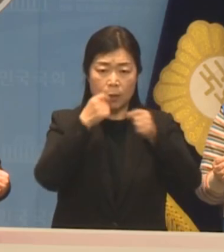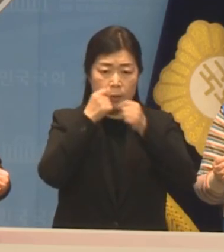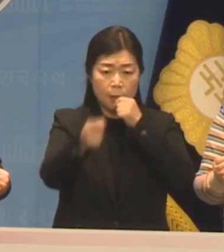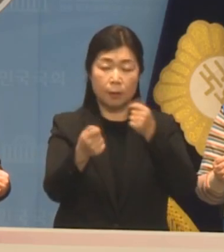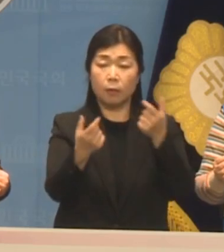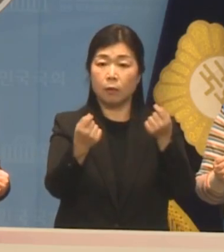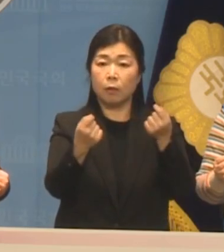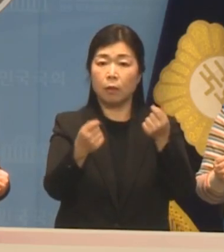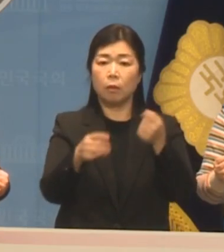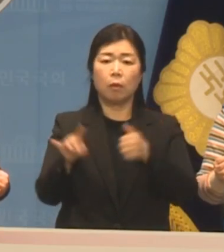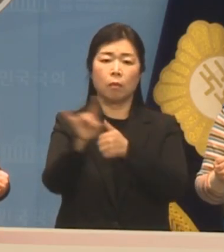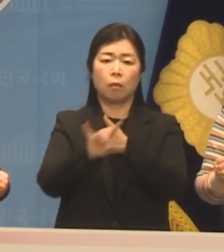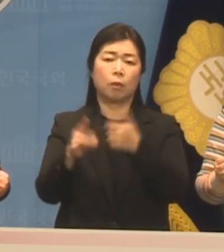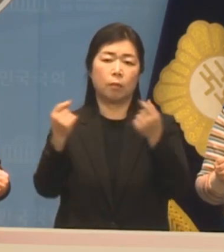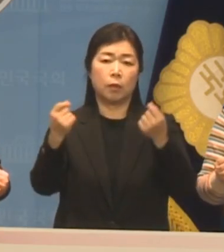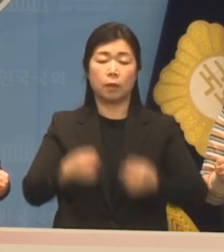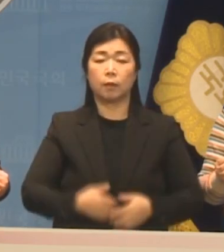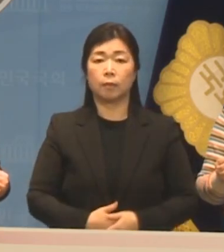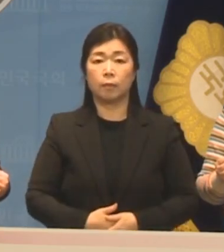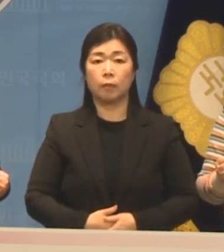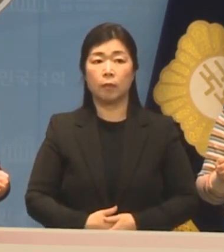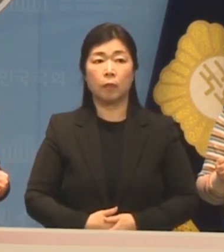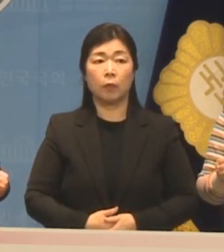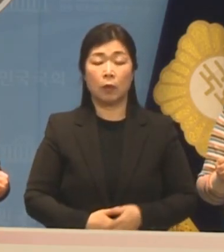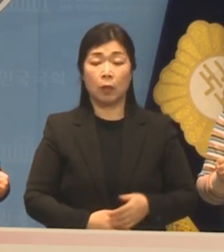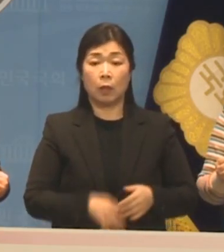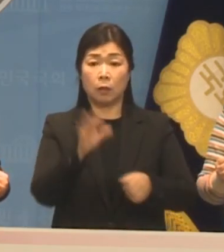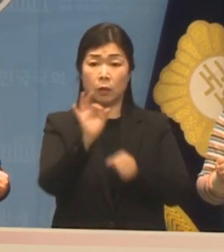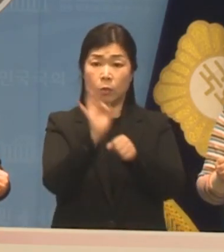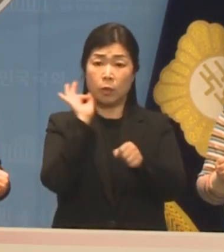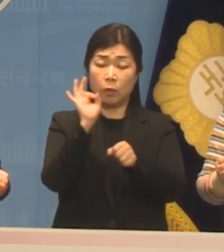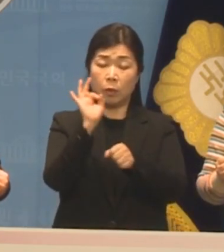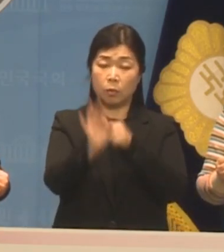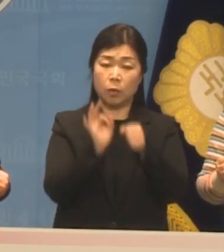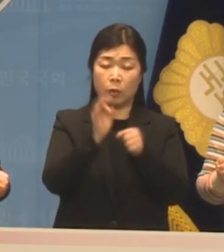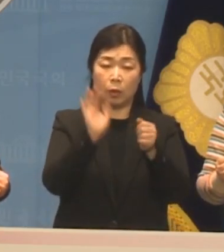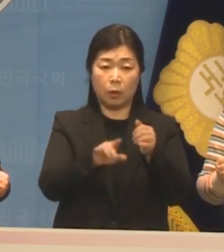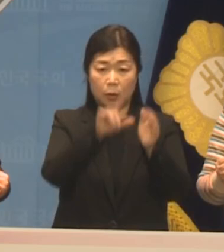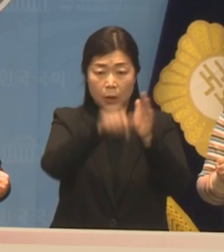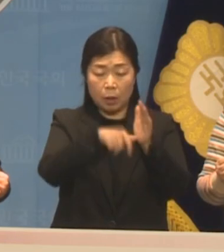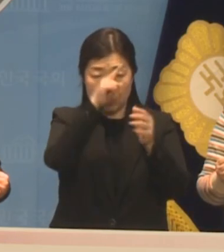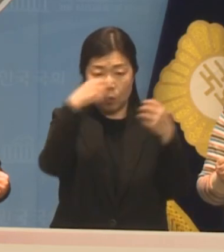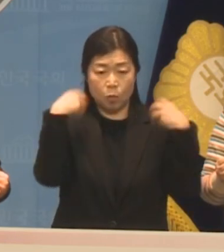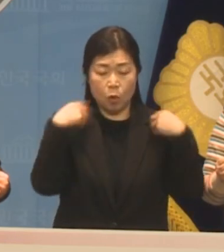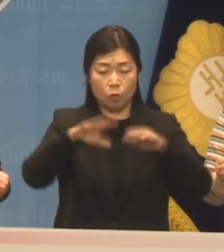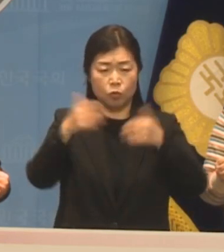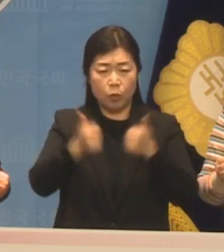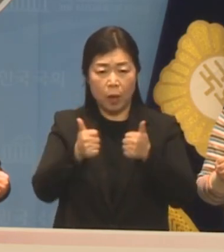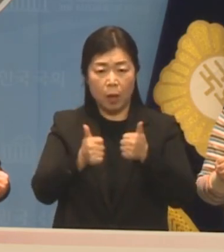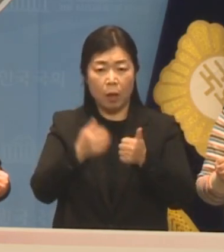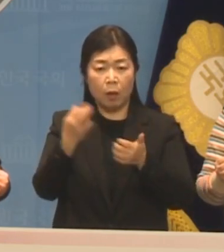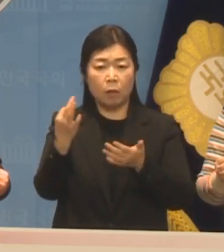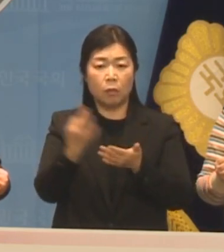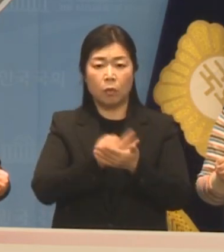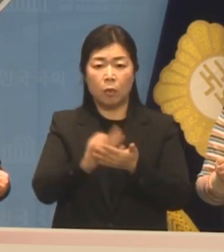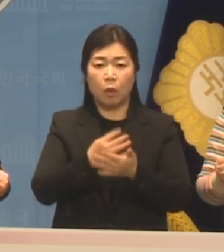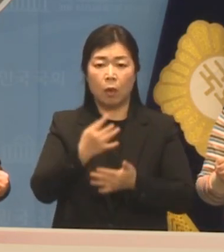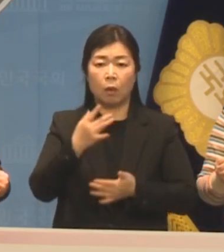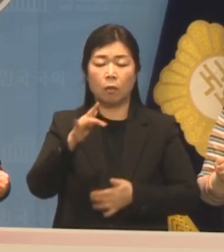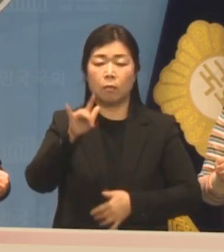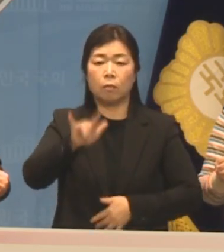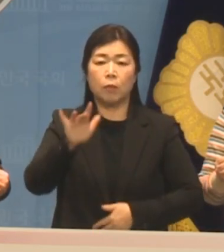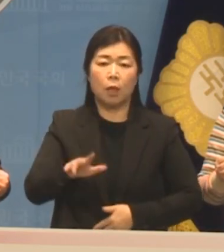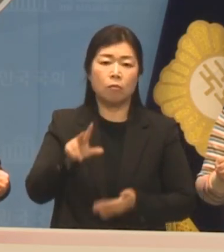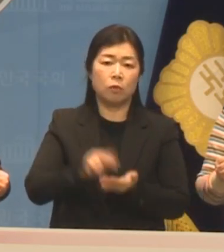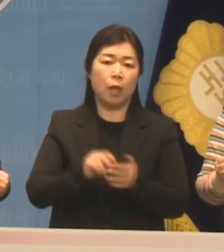사기이자 속임수였습니다. 당시 정부와 국회는 소득 공백이 발생하기 전까지 이